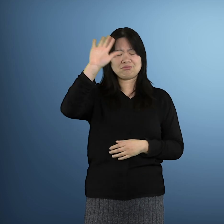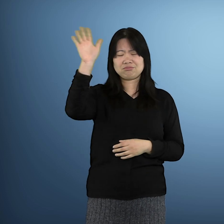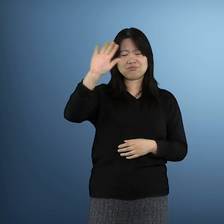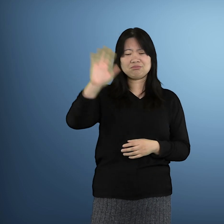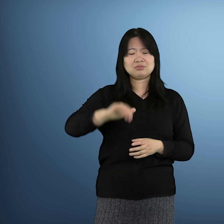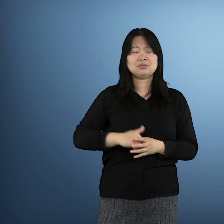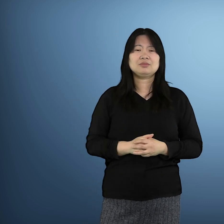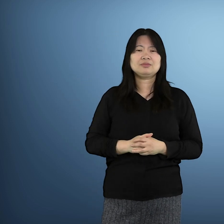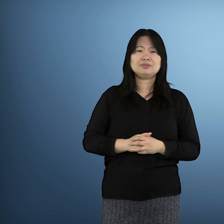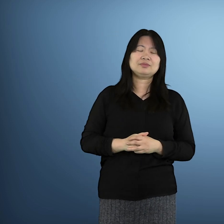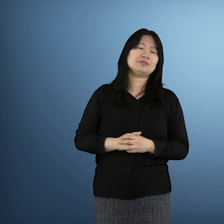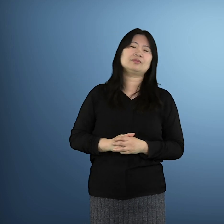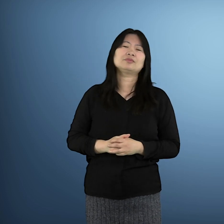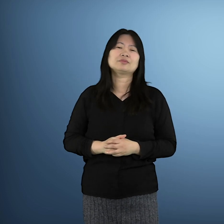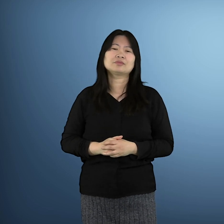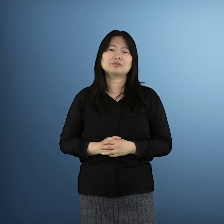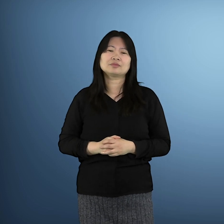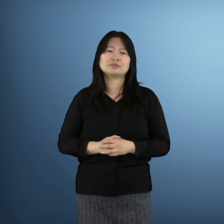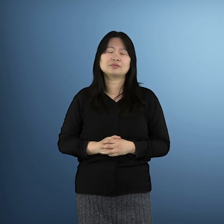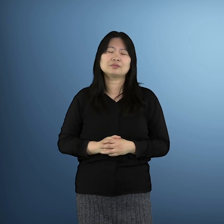아니에요.